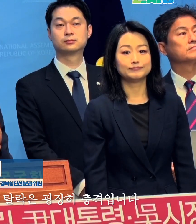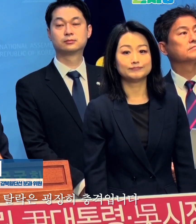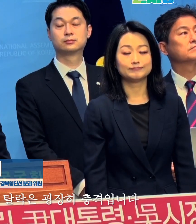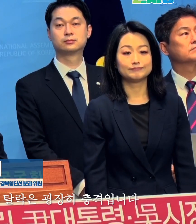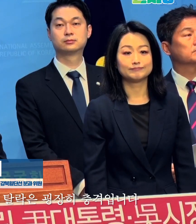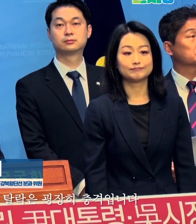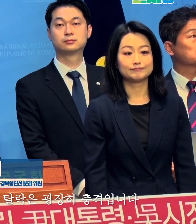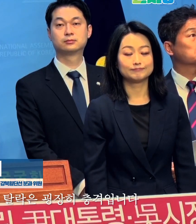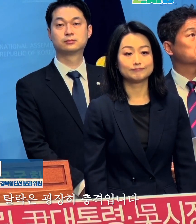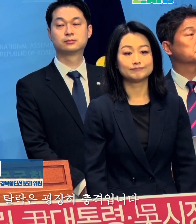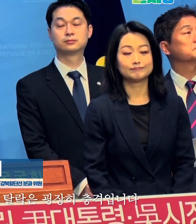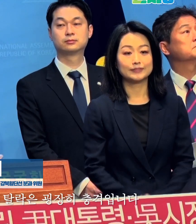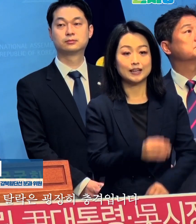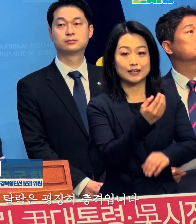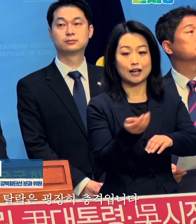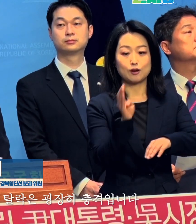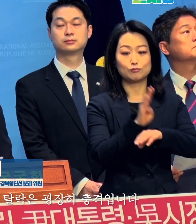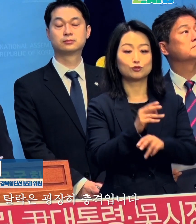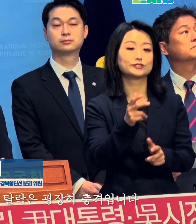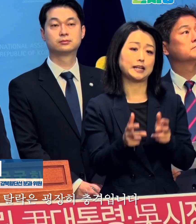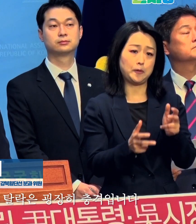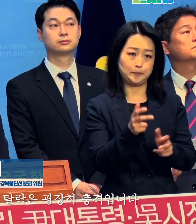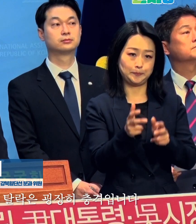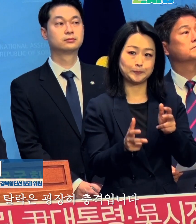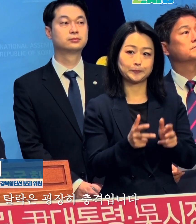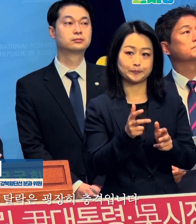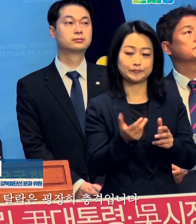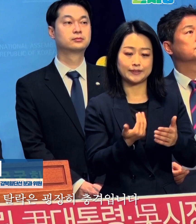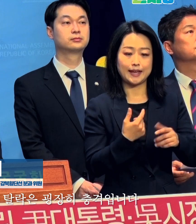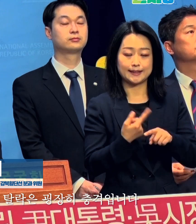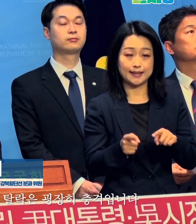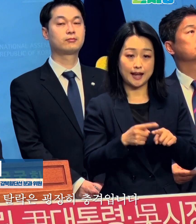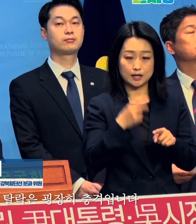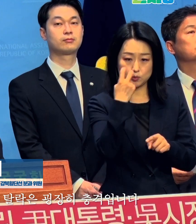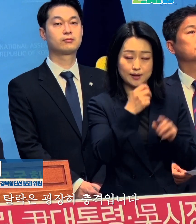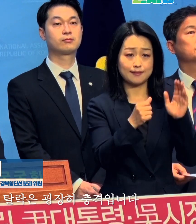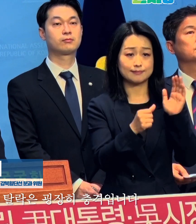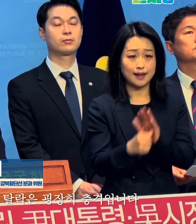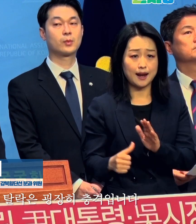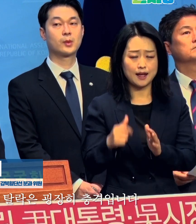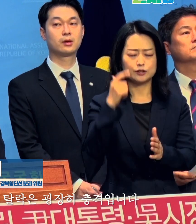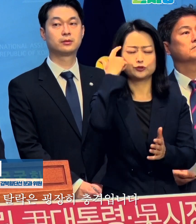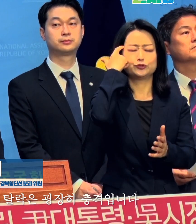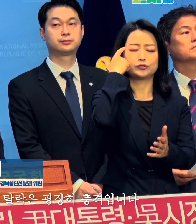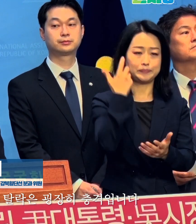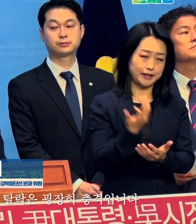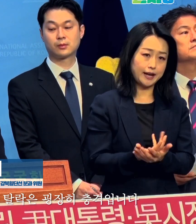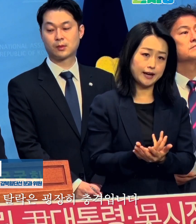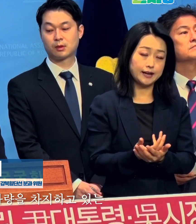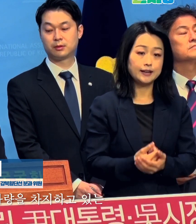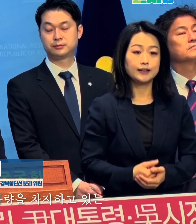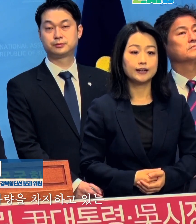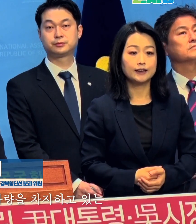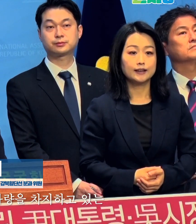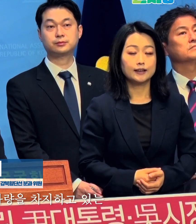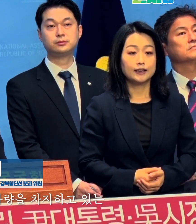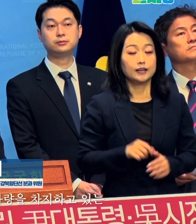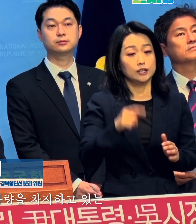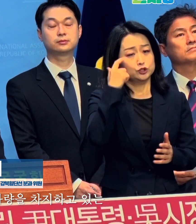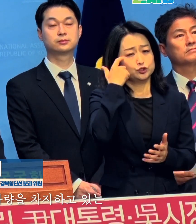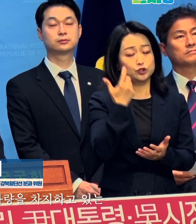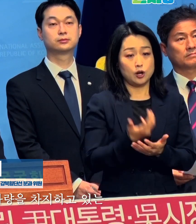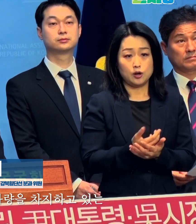네, 강북횡단선 사업의 위타당선 조사 탈락은 굉장히 충격입니다. 이